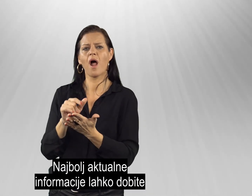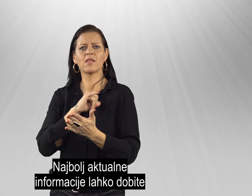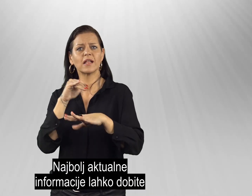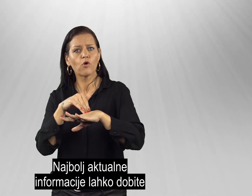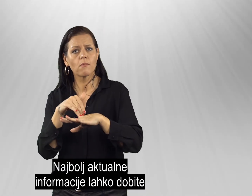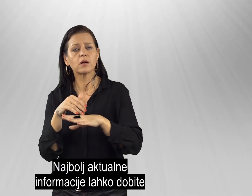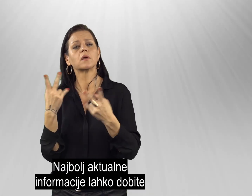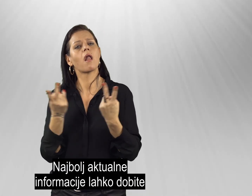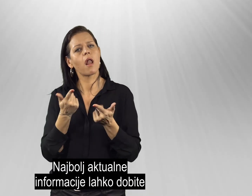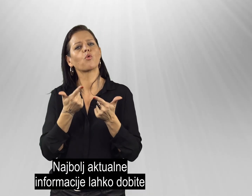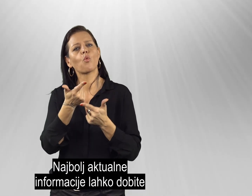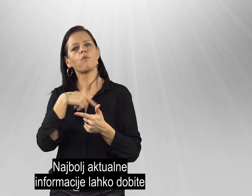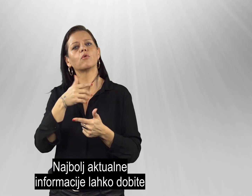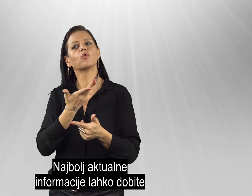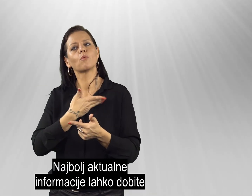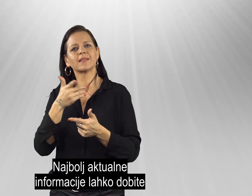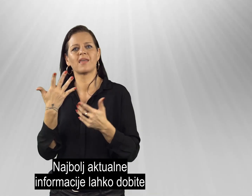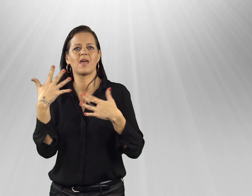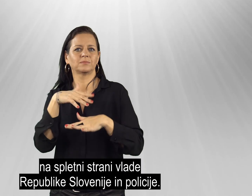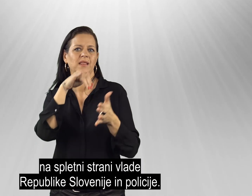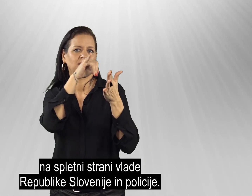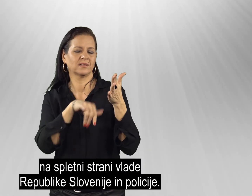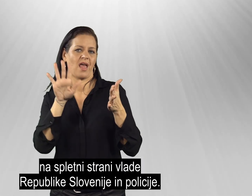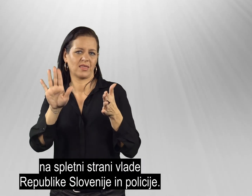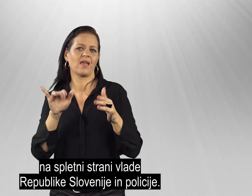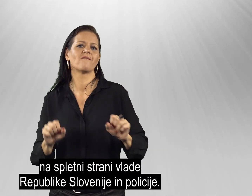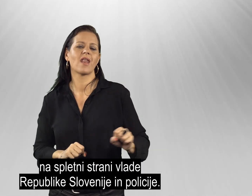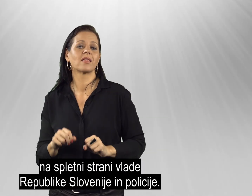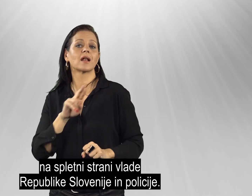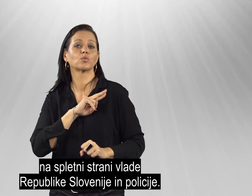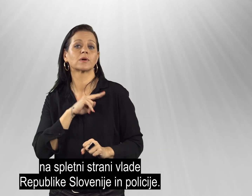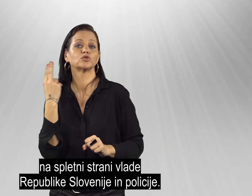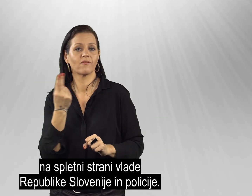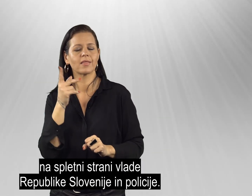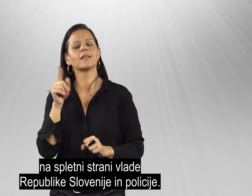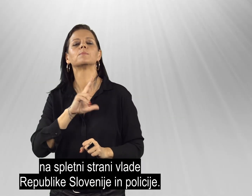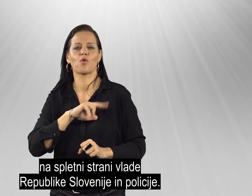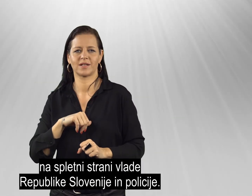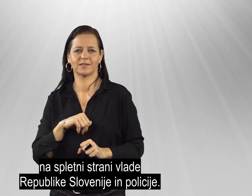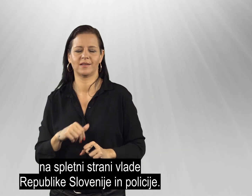informacije lahko dobite na spletni strani Vlade Republike Slovenije in policije.